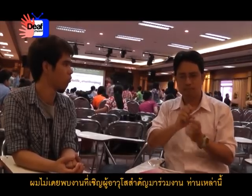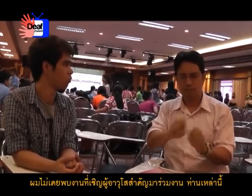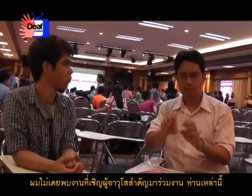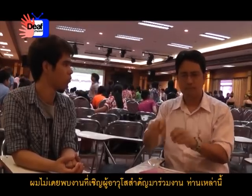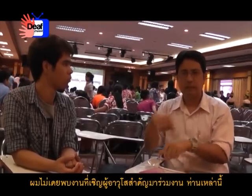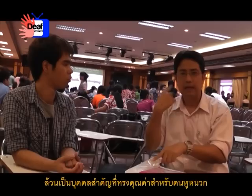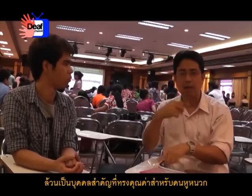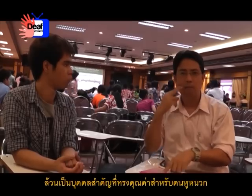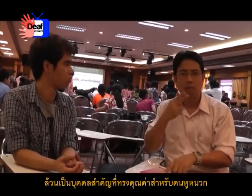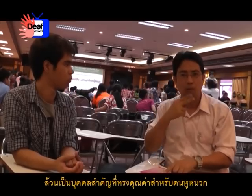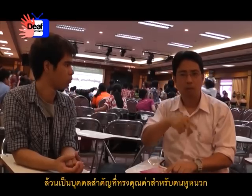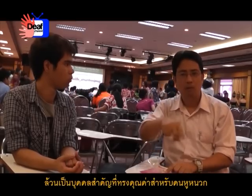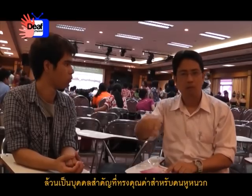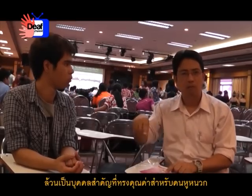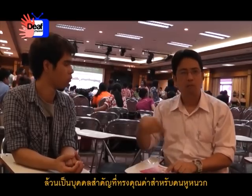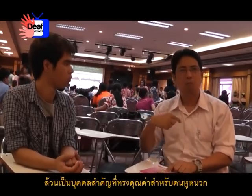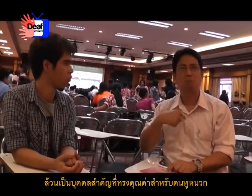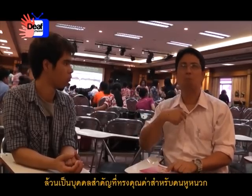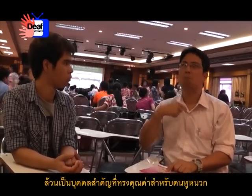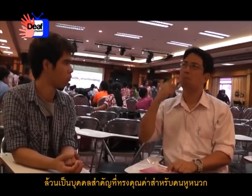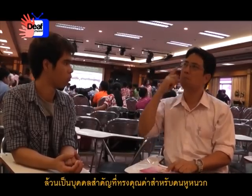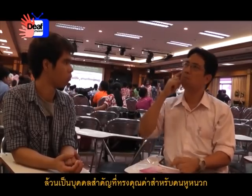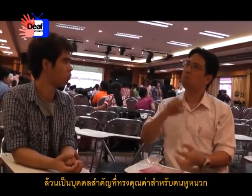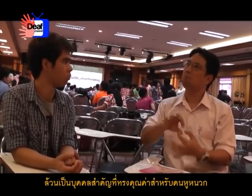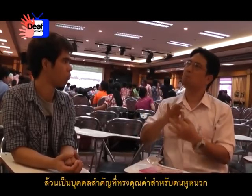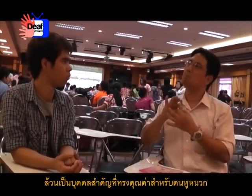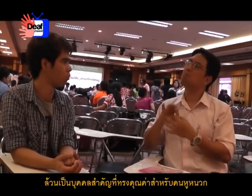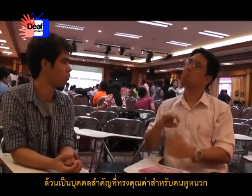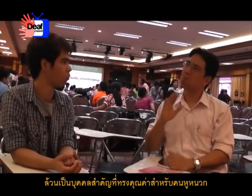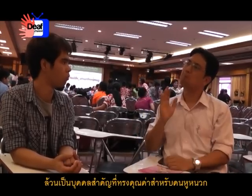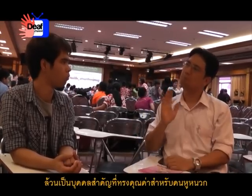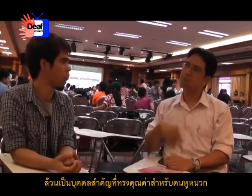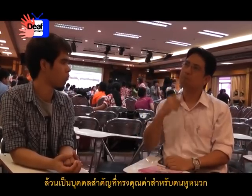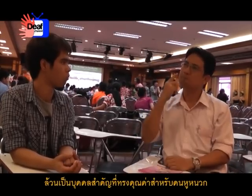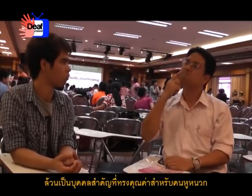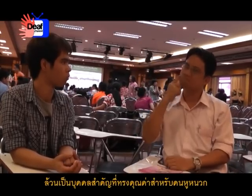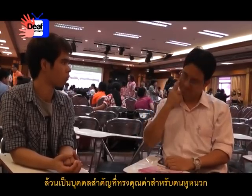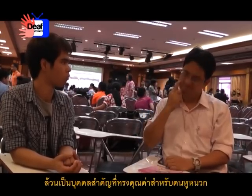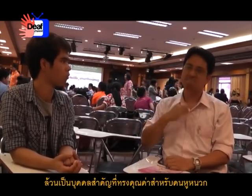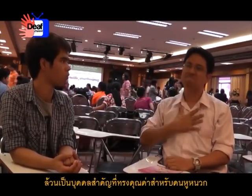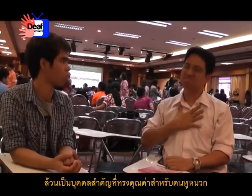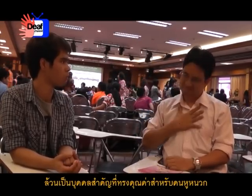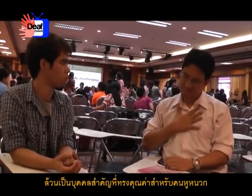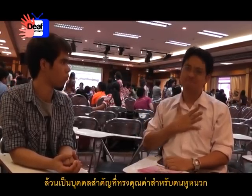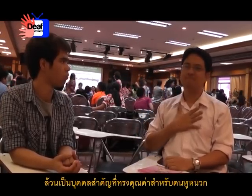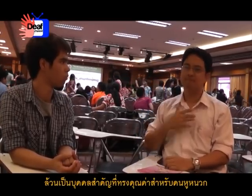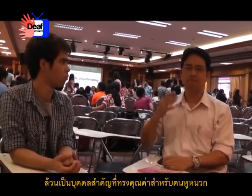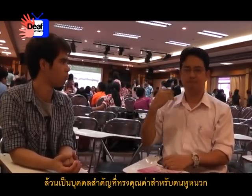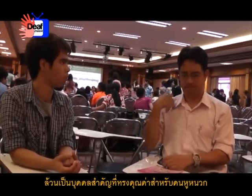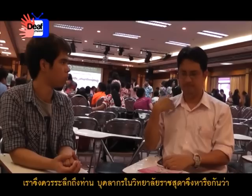งคุณค่าสำหรับคนหูหนวกเรายังควรระลึกถึงพระคุณของท่านนะครับซึ่งเป็นบุคลากรในวิทยาลัยราชสุดา